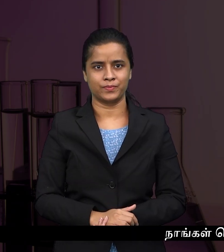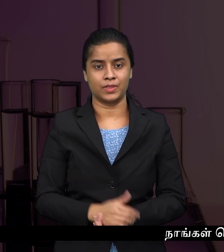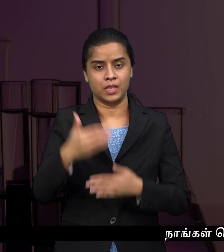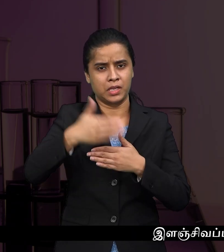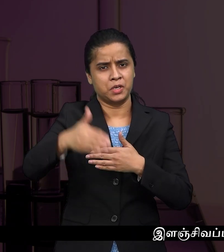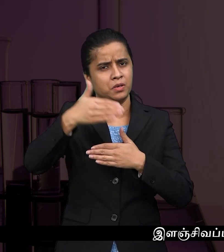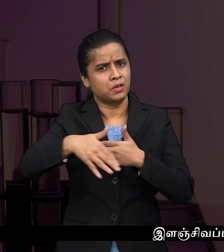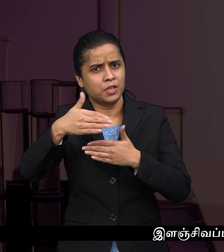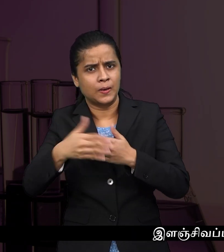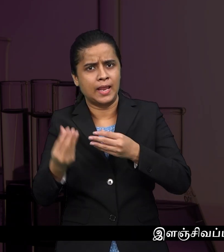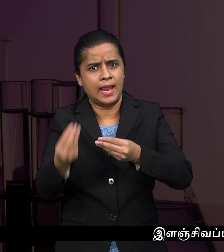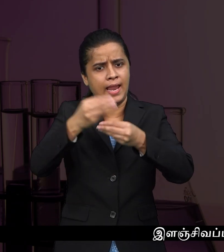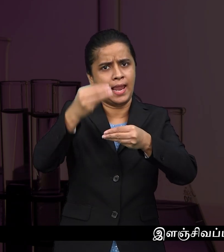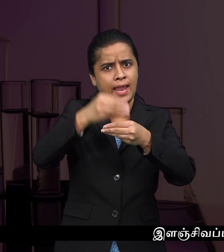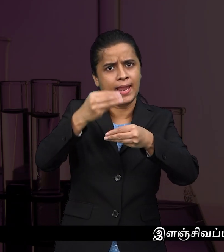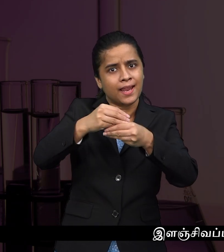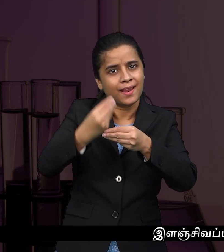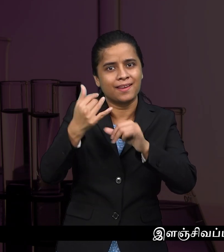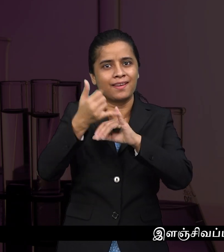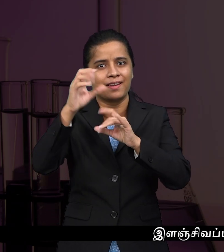கொள்ளலாம். இளஞ்சிவப்பு நிறம் தோன்றும் வரை